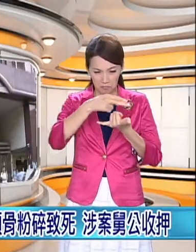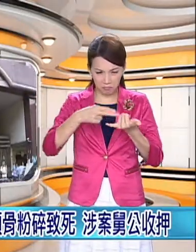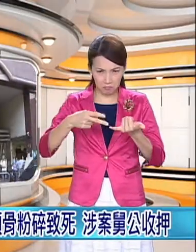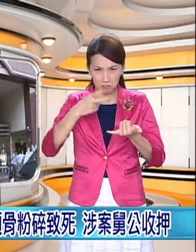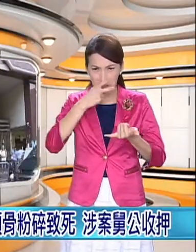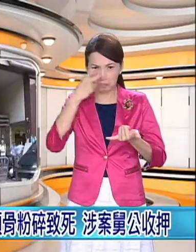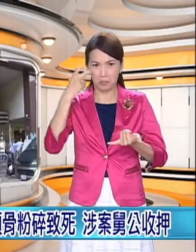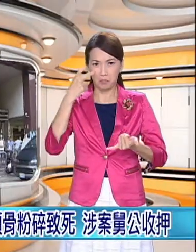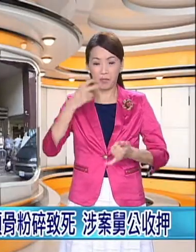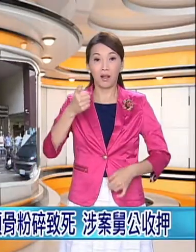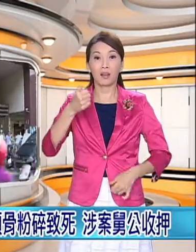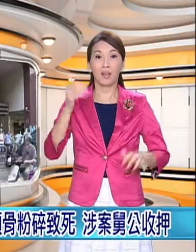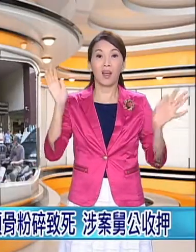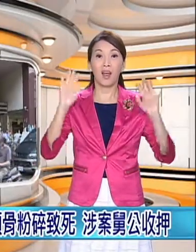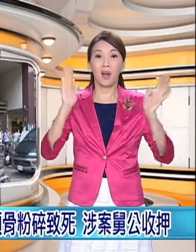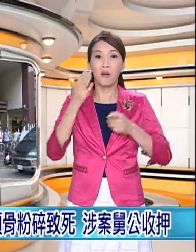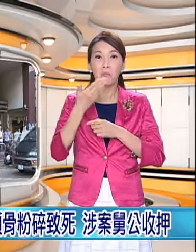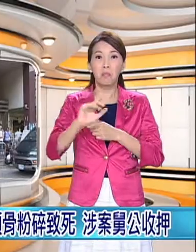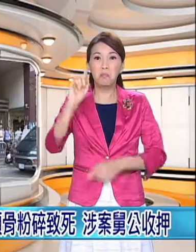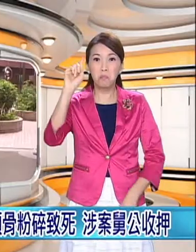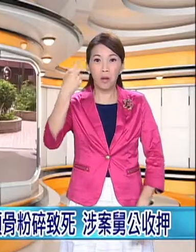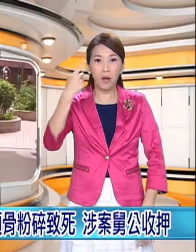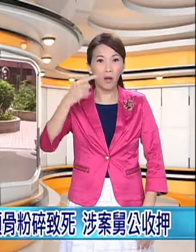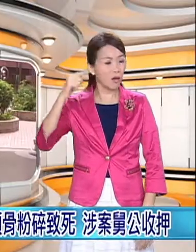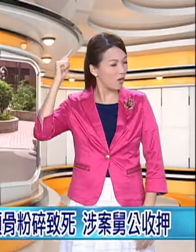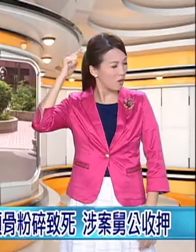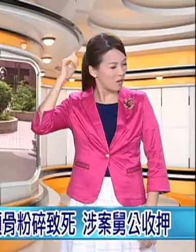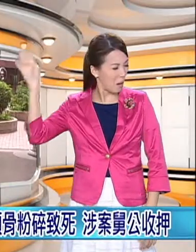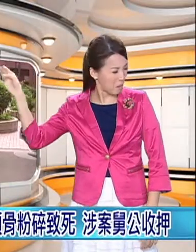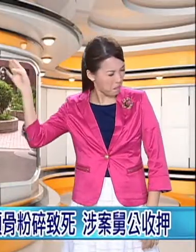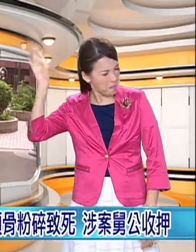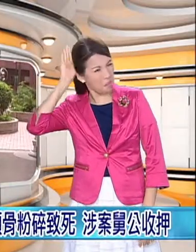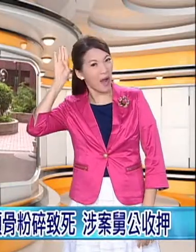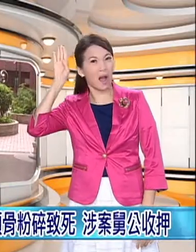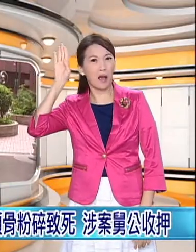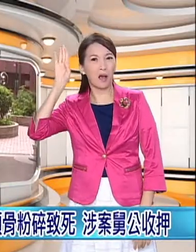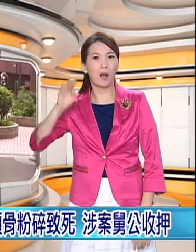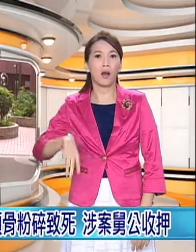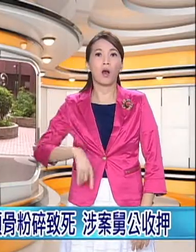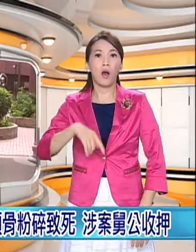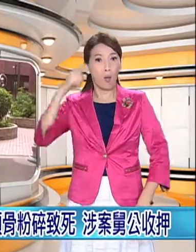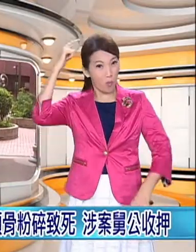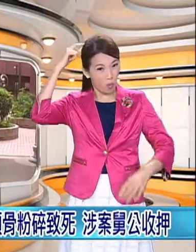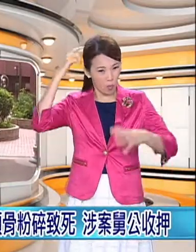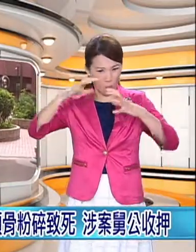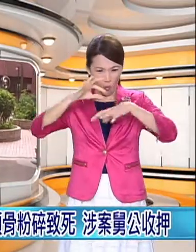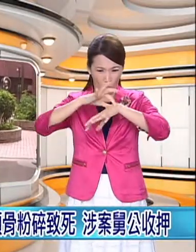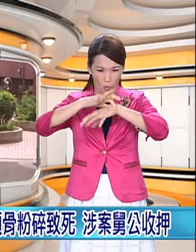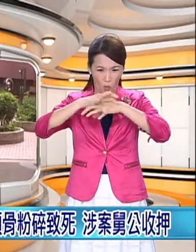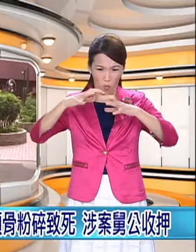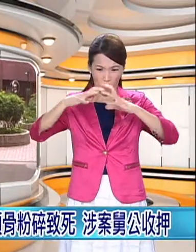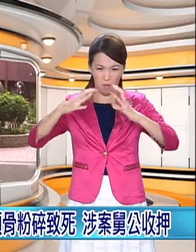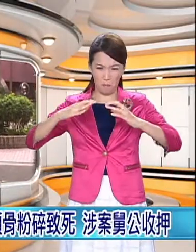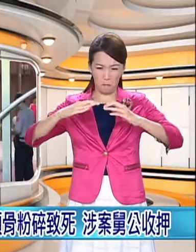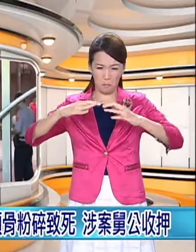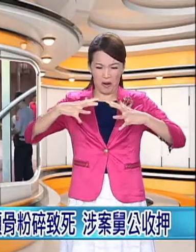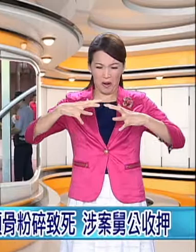童的致命伤是头部后脑勺遭到了撞击，头骨几乎粉碎，颅内严重出